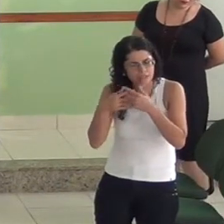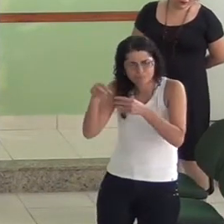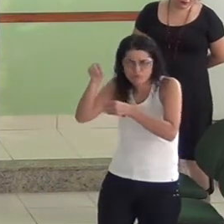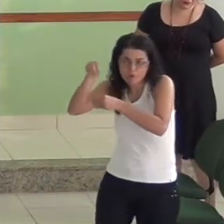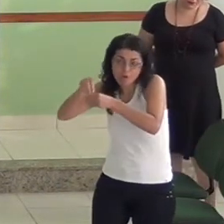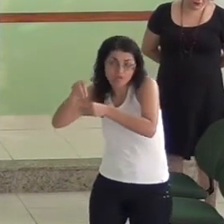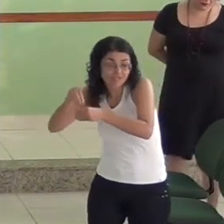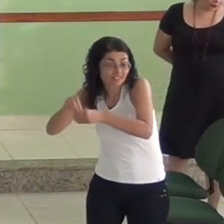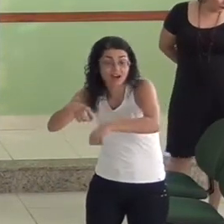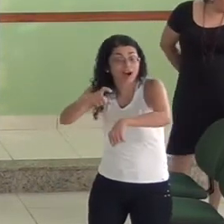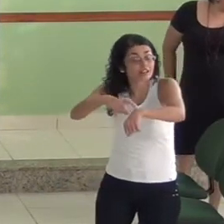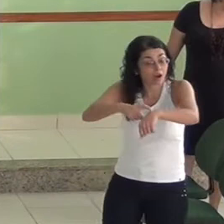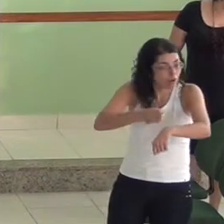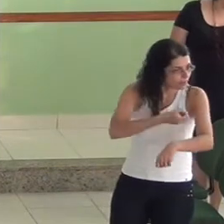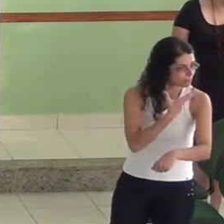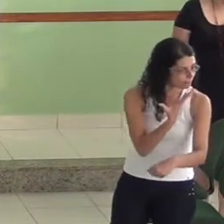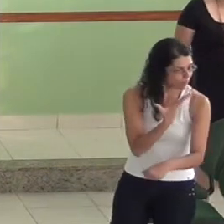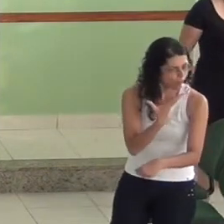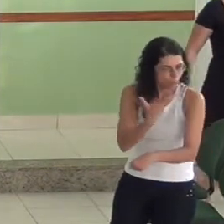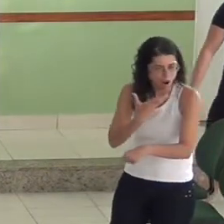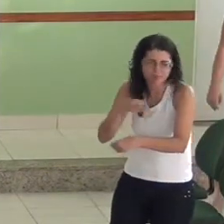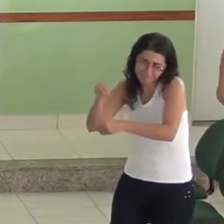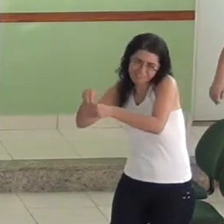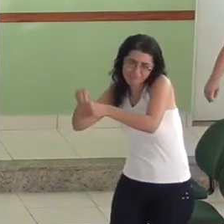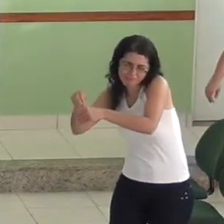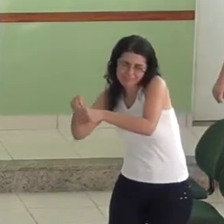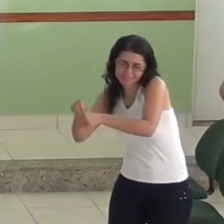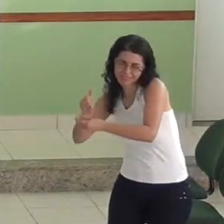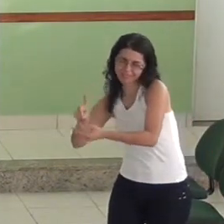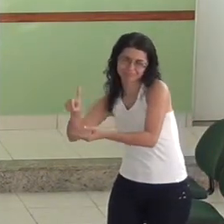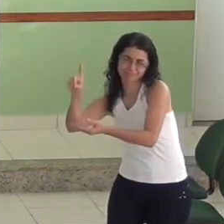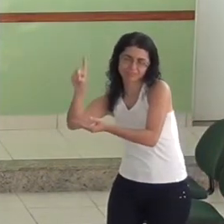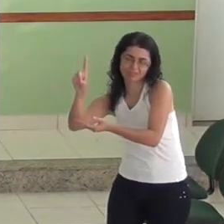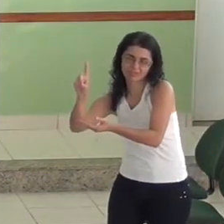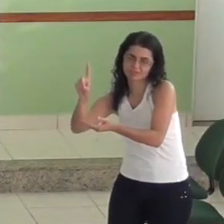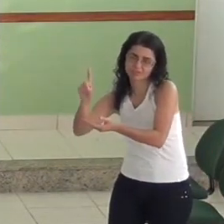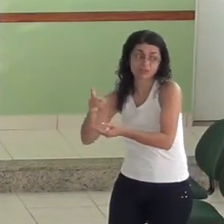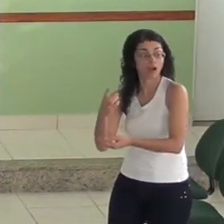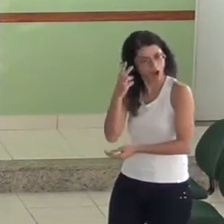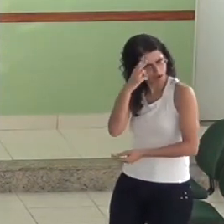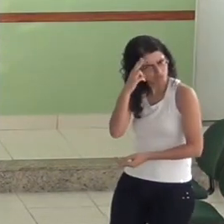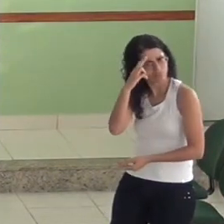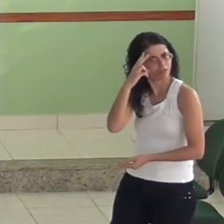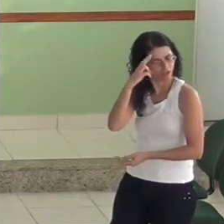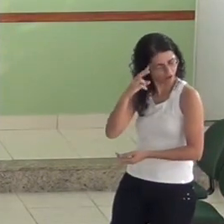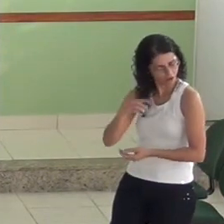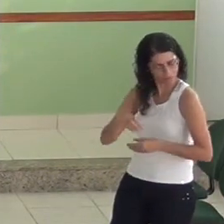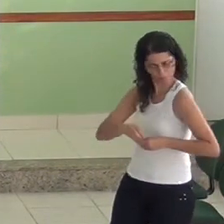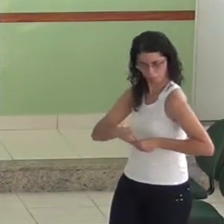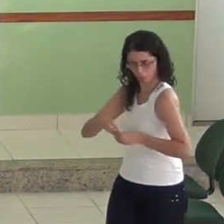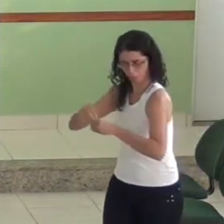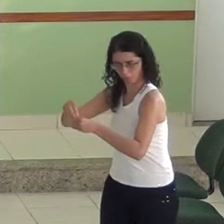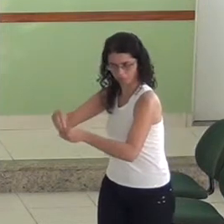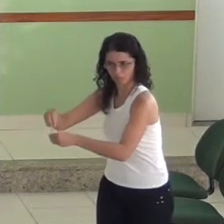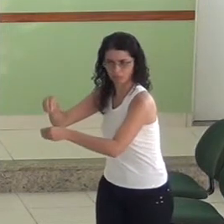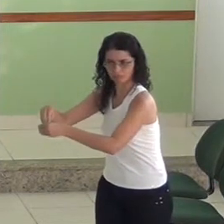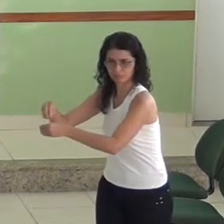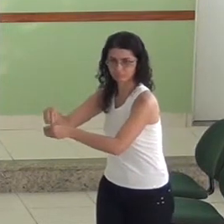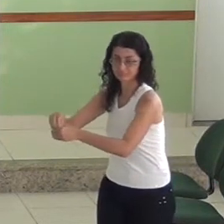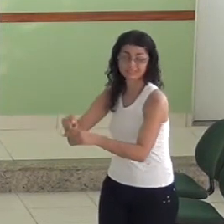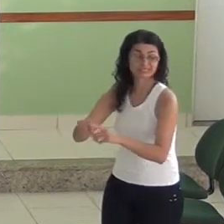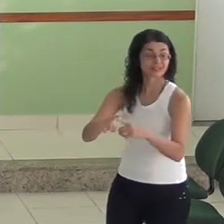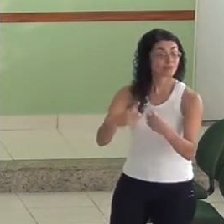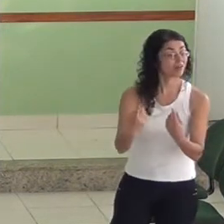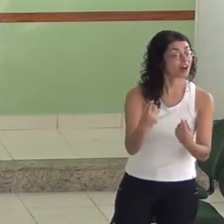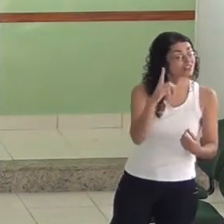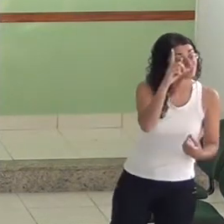vai bem. Nós nos lembramos muitas vezes de ofertar ao Senhor. E como é difícil